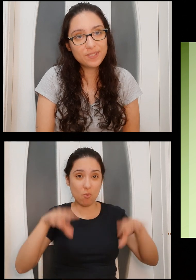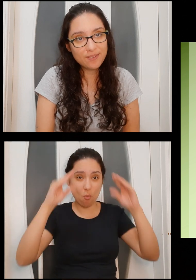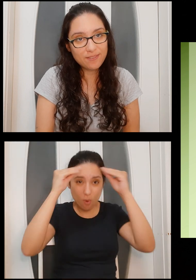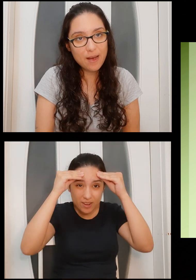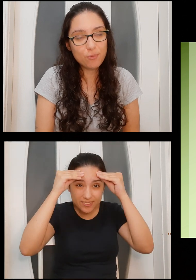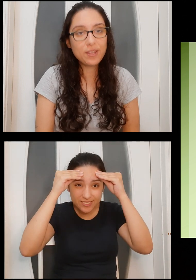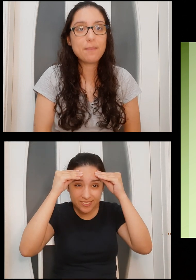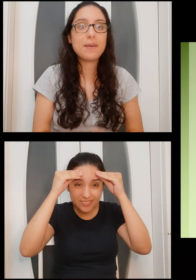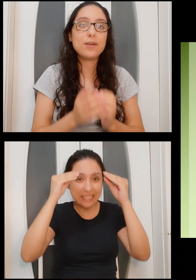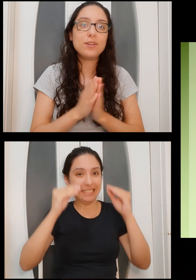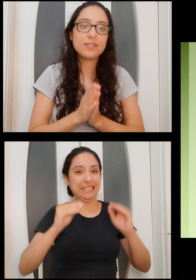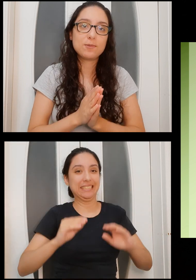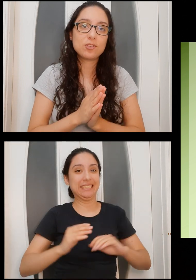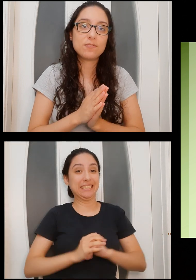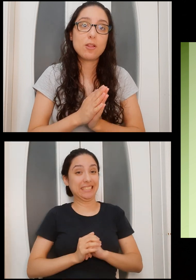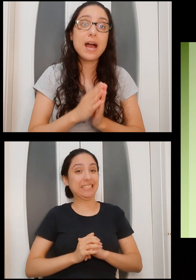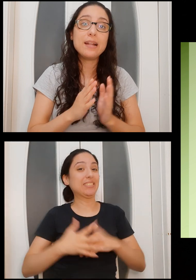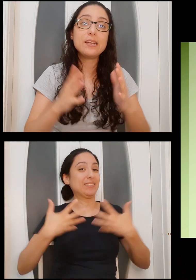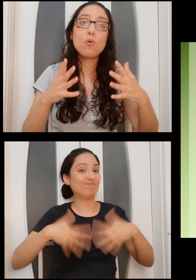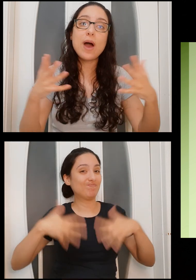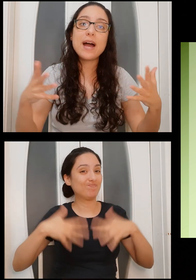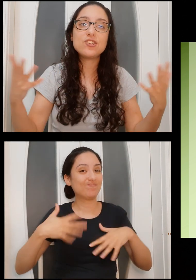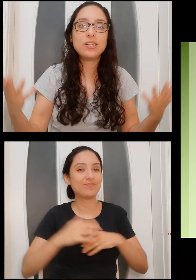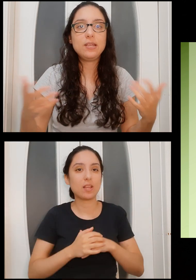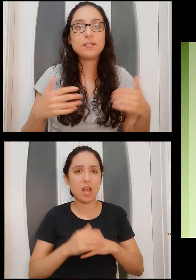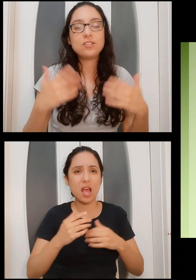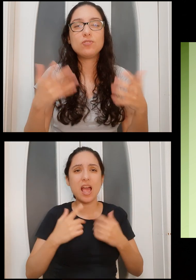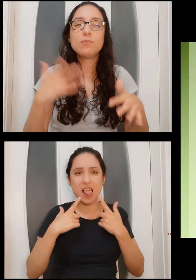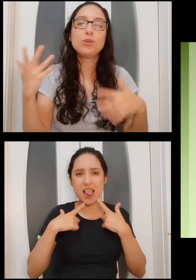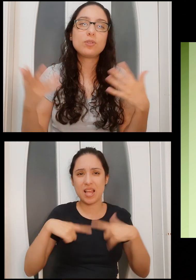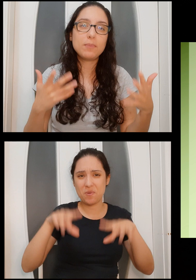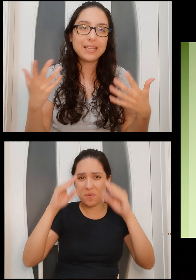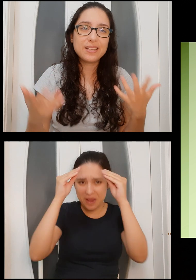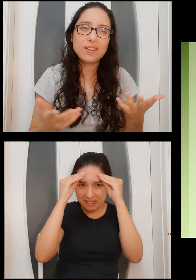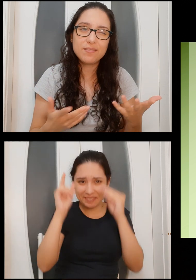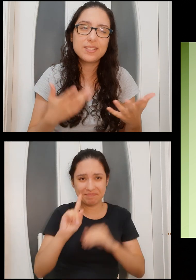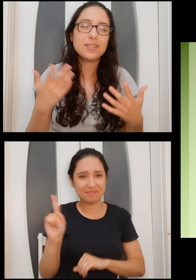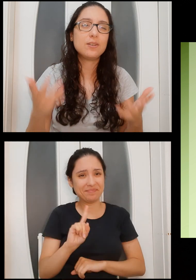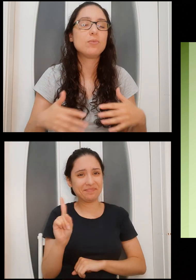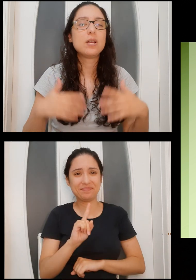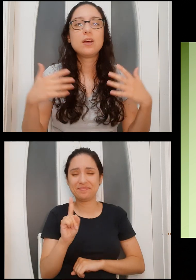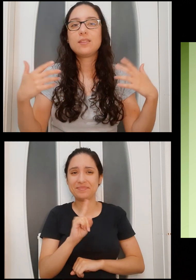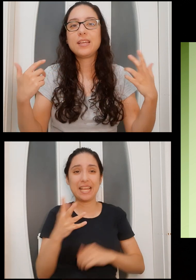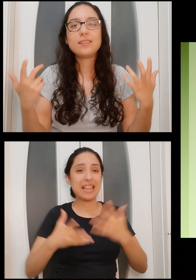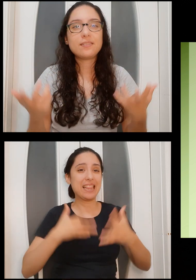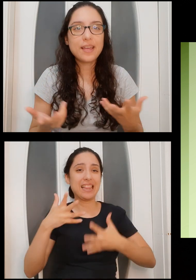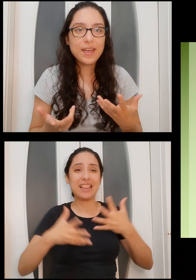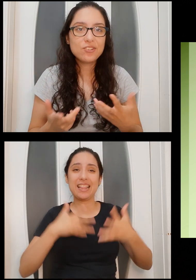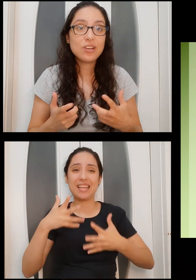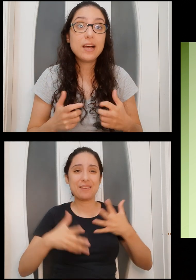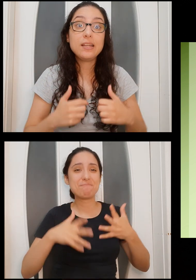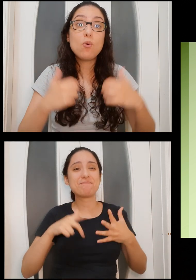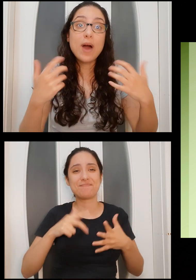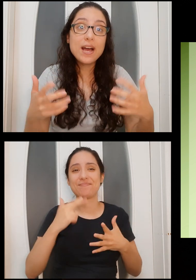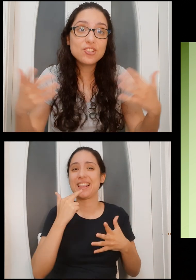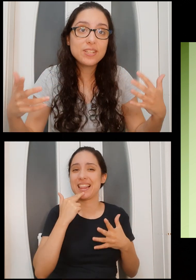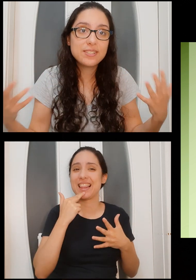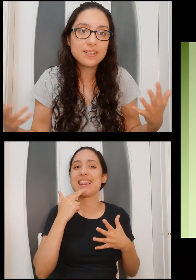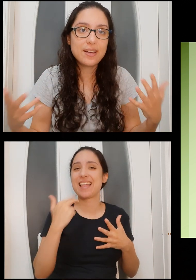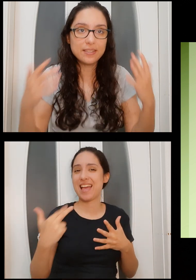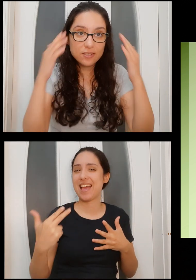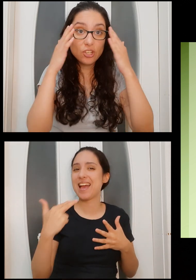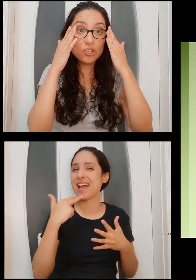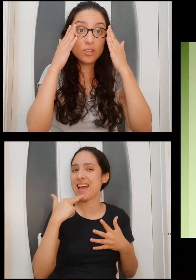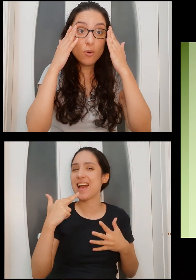da gente observar, porque a maioria das pessoas falam, linguagem Libras, a gente vê muito também na televisão, na internet, linguagem